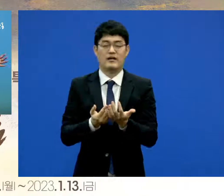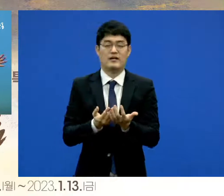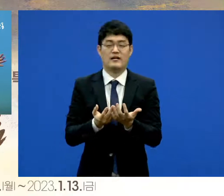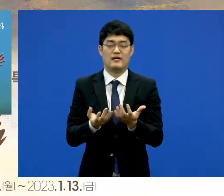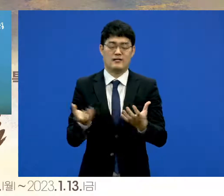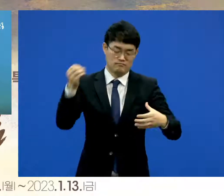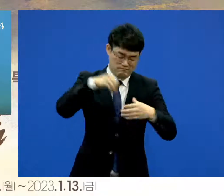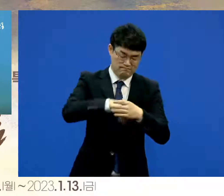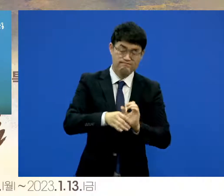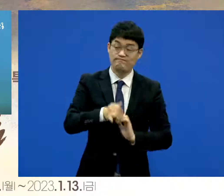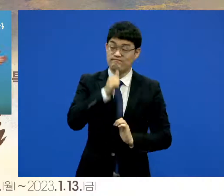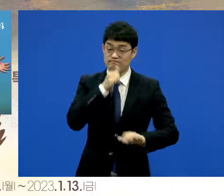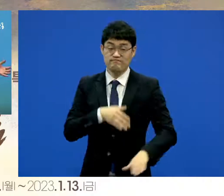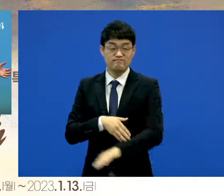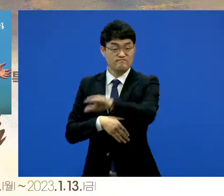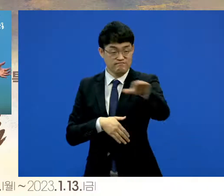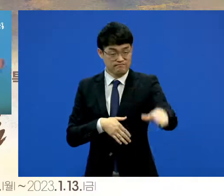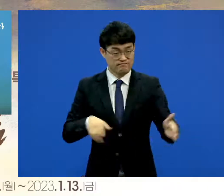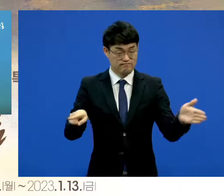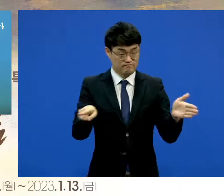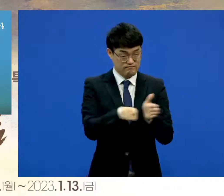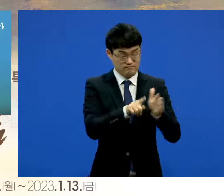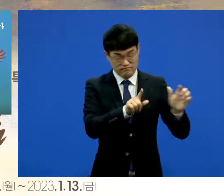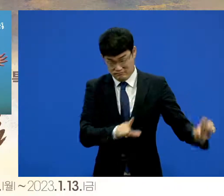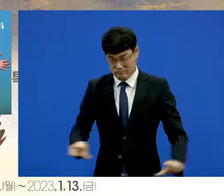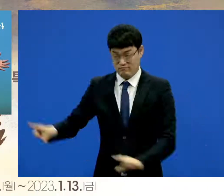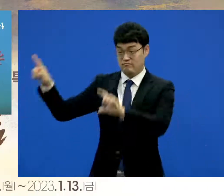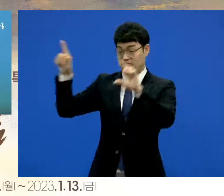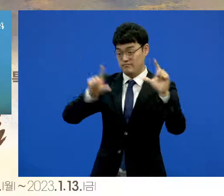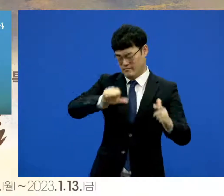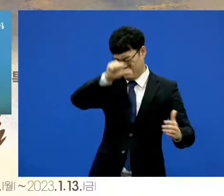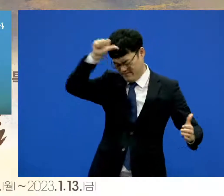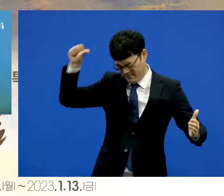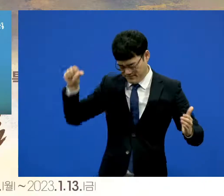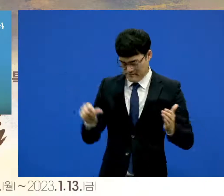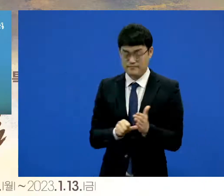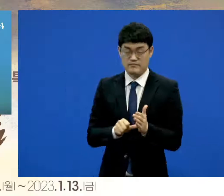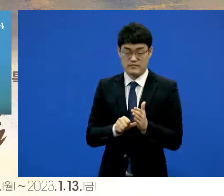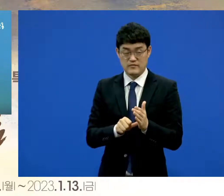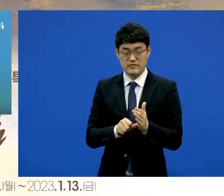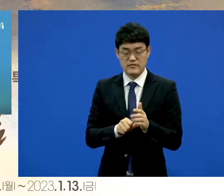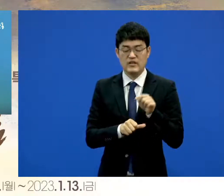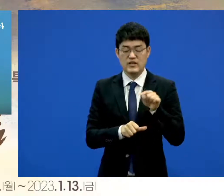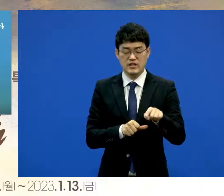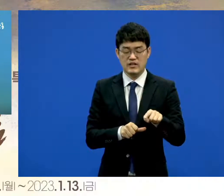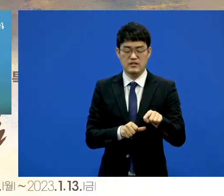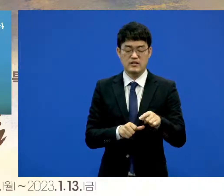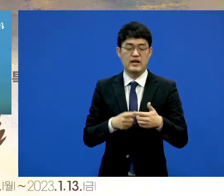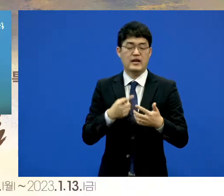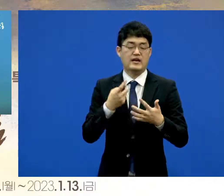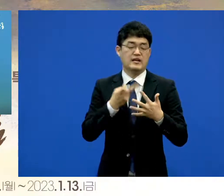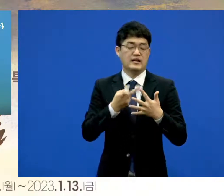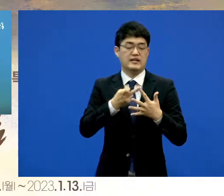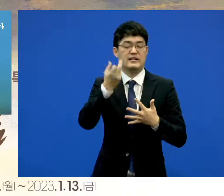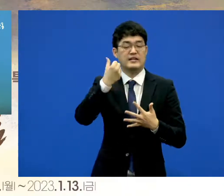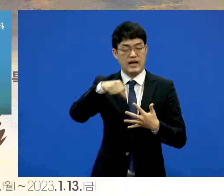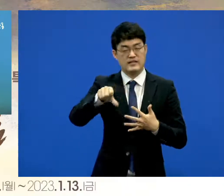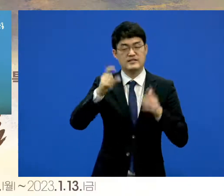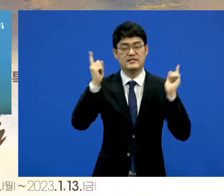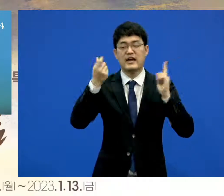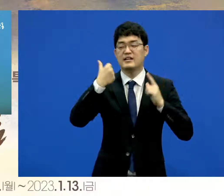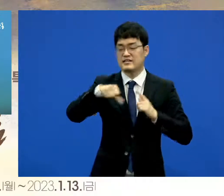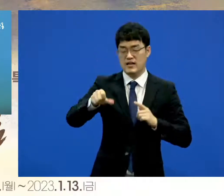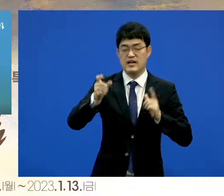모든 신앙의 여정, 인생의 여정, 성경의 모든 풀스토리가 이 이야기 안에 다 담겨있어요. 그래서 성경의